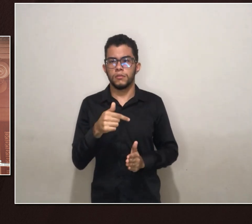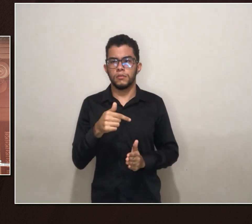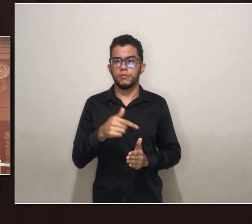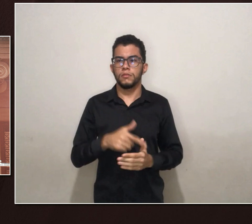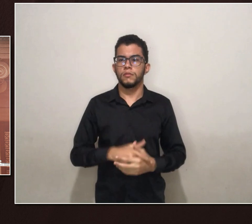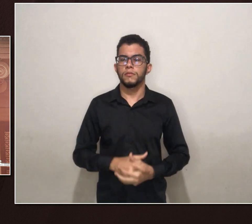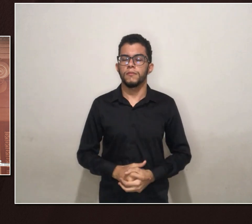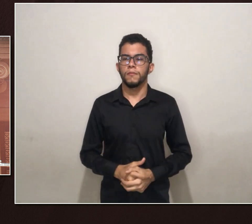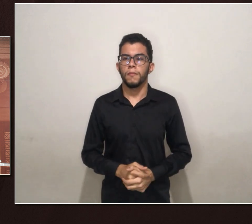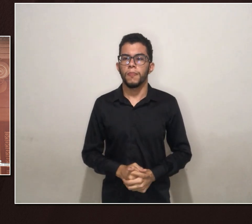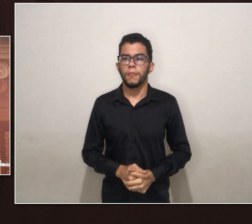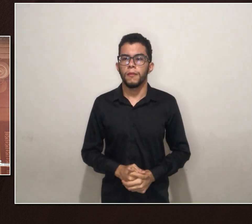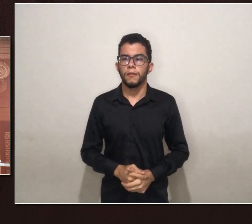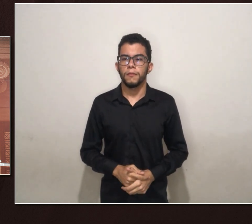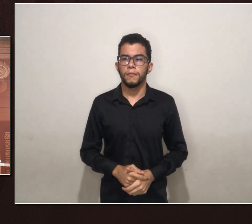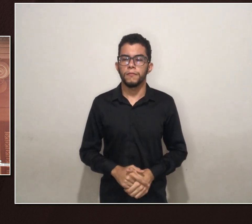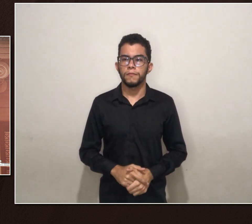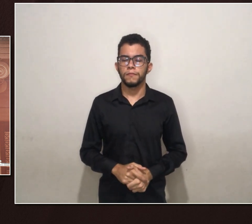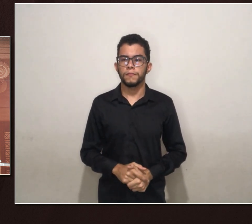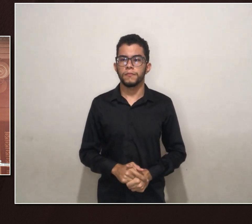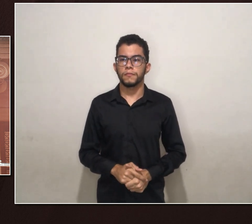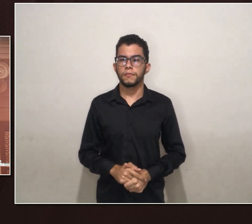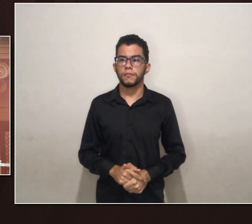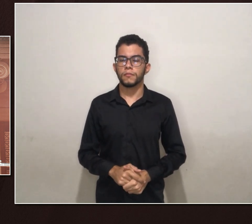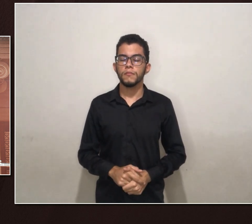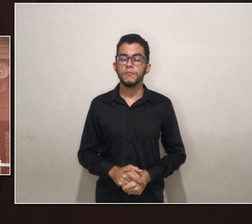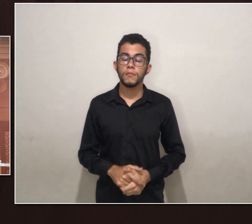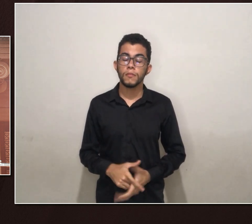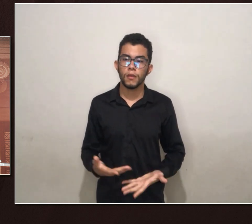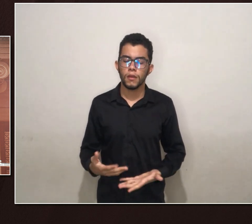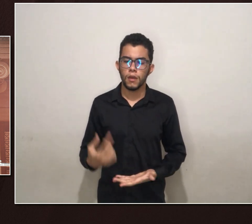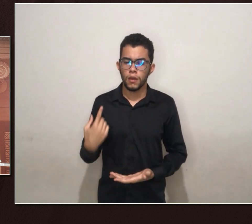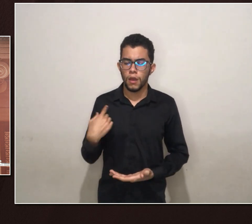Nós vínhamos falando sobre